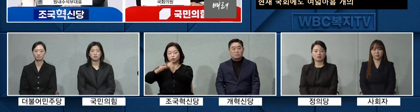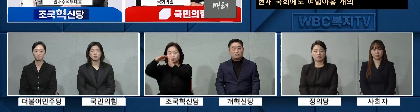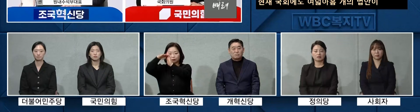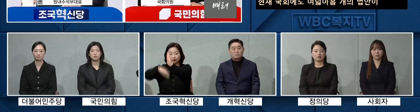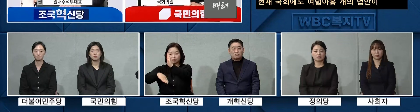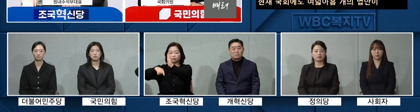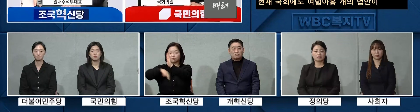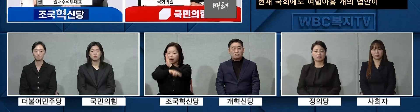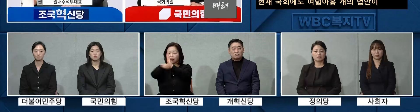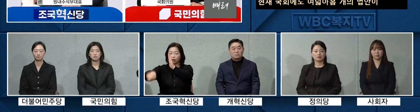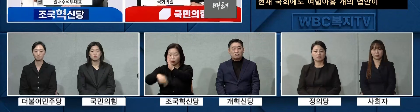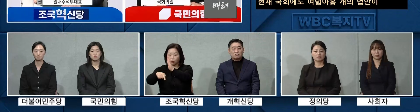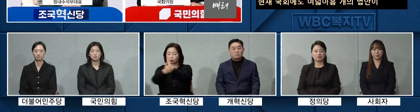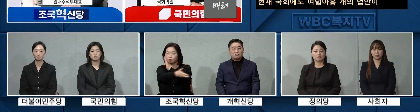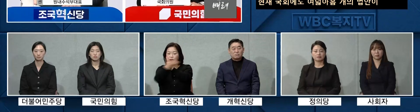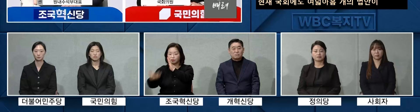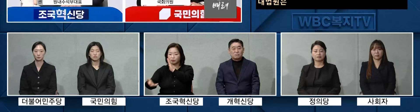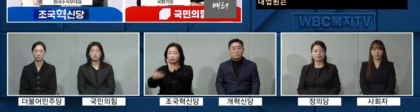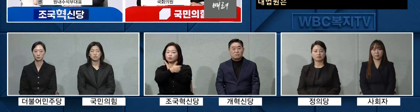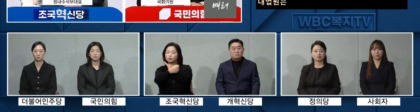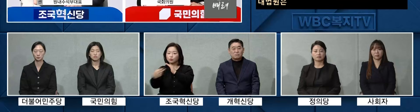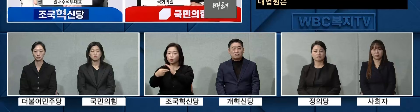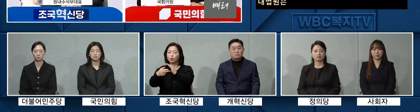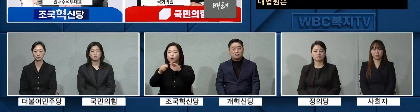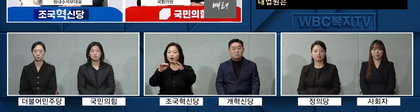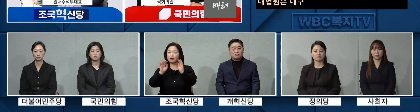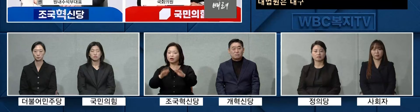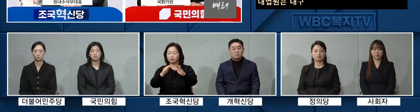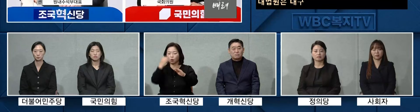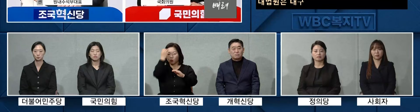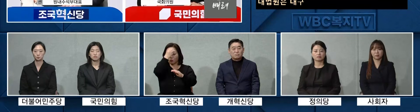헌법재판소는 광주, 전주 등 서쪽으로 이렇게